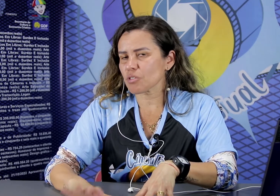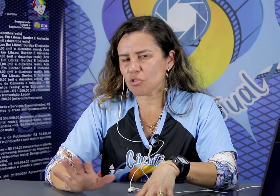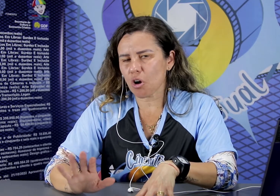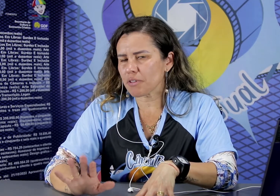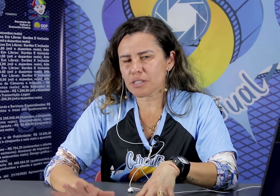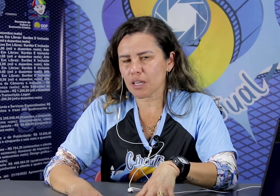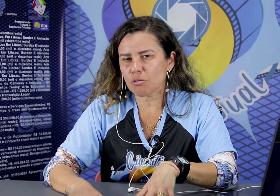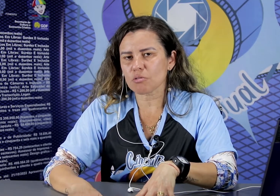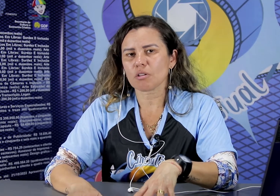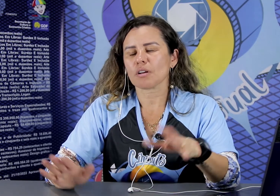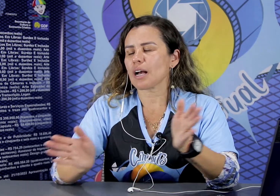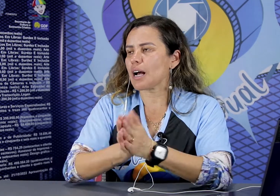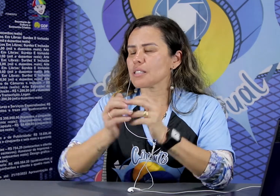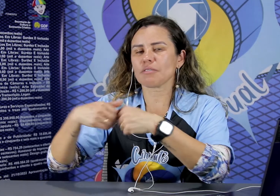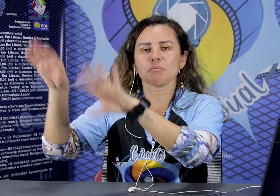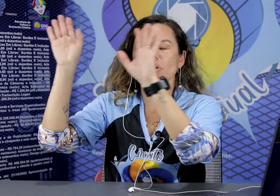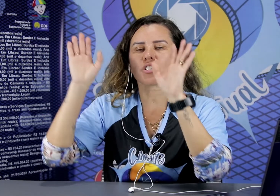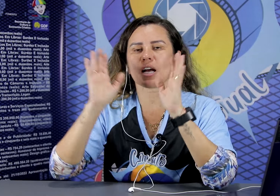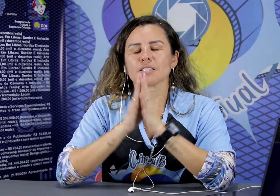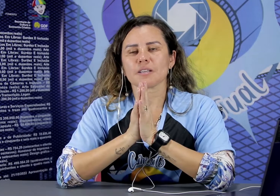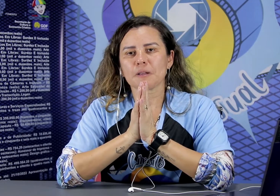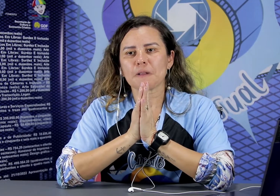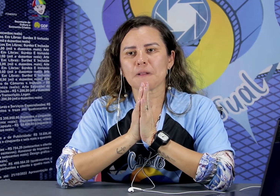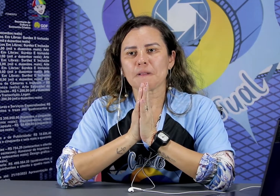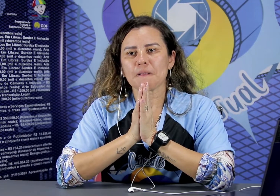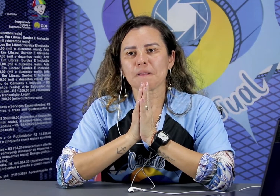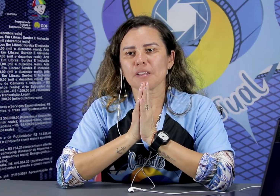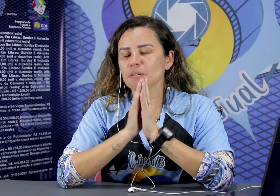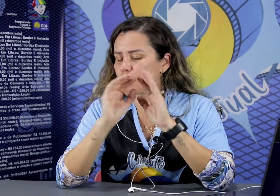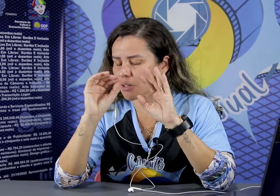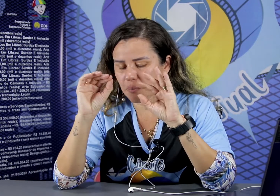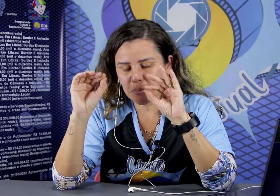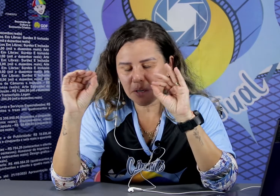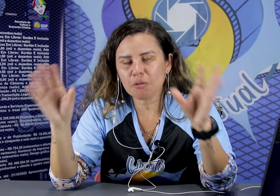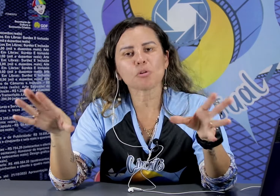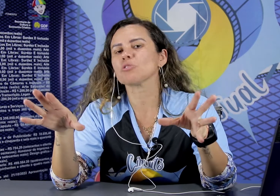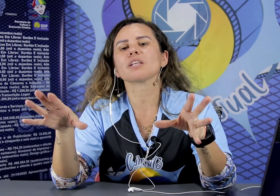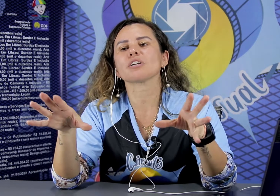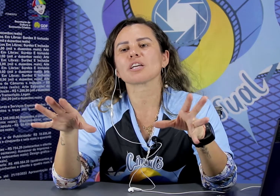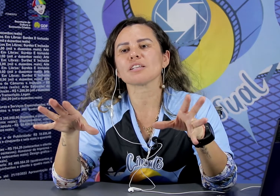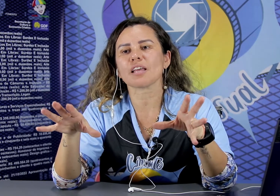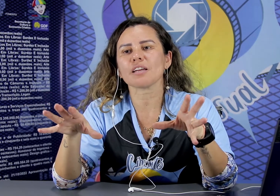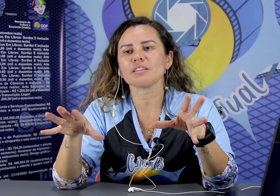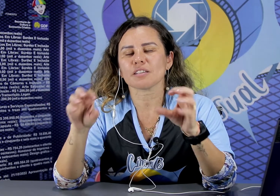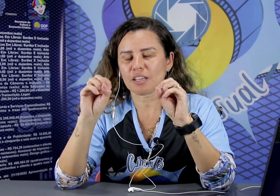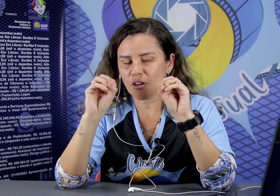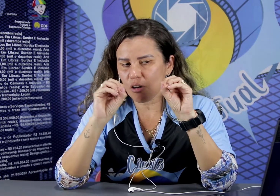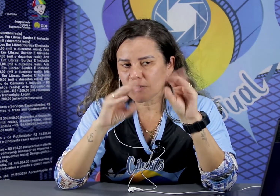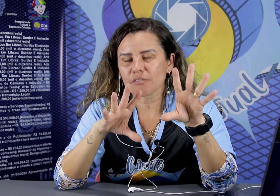jovem cedo casa, vai embora de casa. Que na primeira oportunidade que ele tem, ele vai